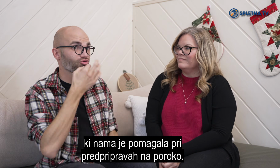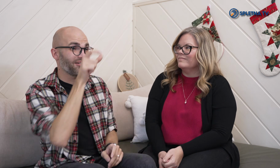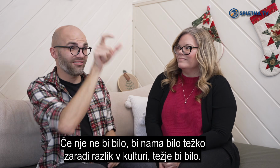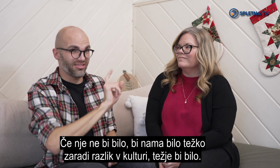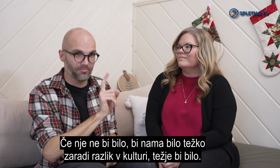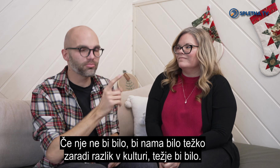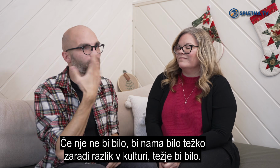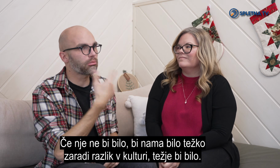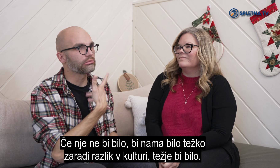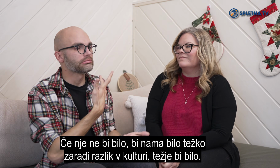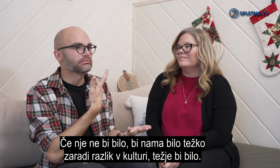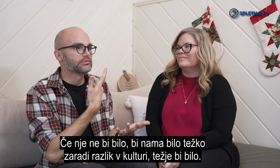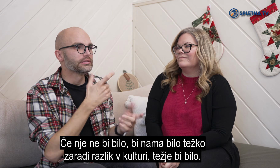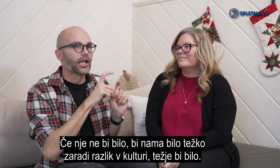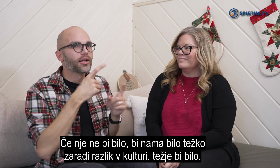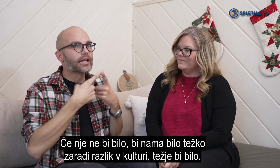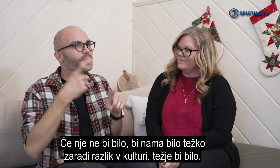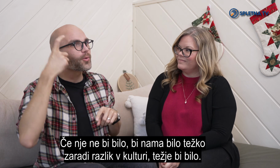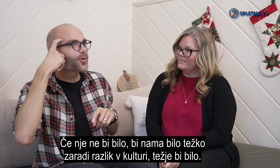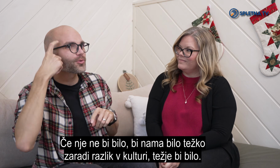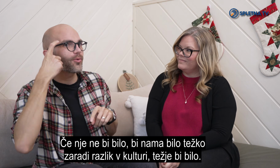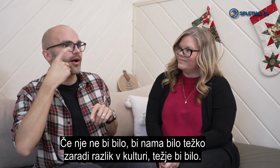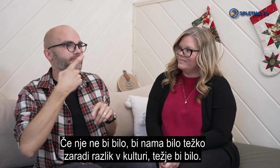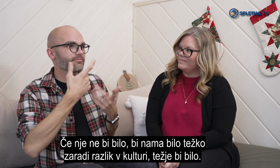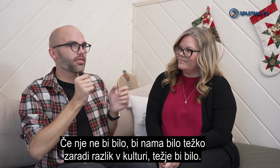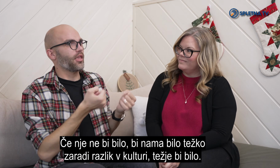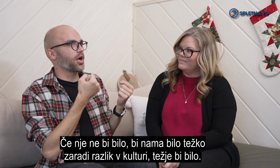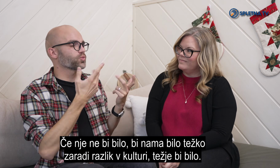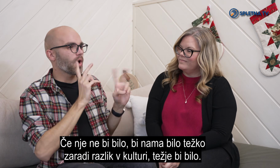bilo težko zaradi razlik v kulturi, težje bi bilo.